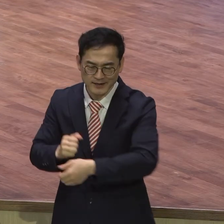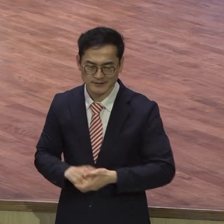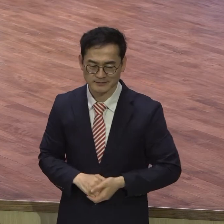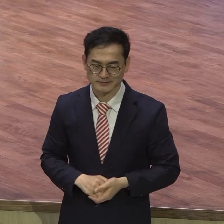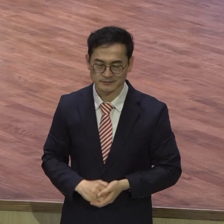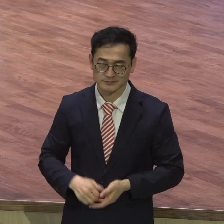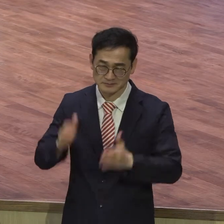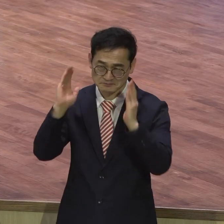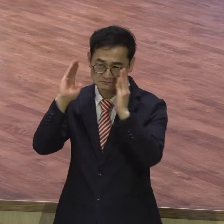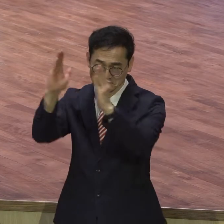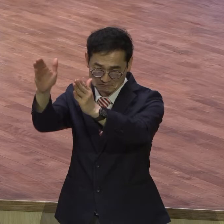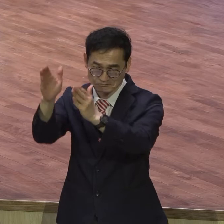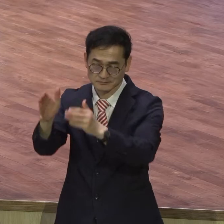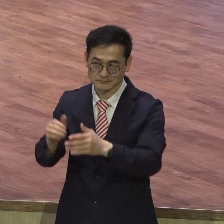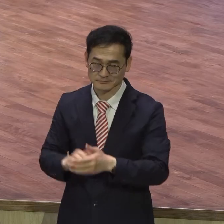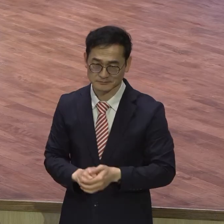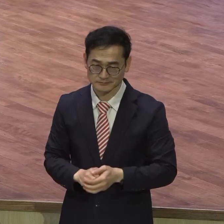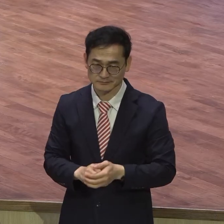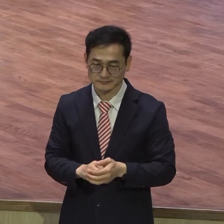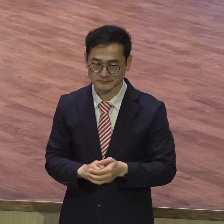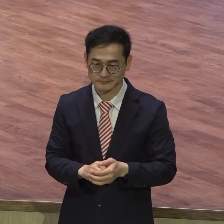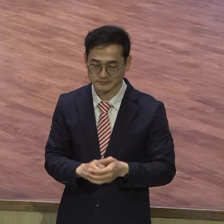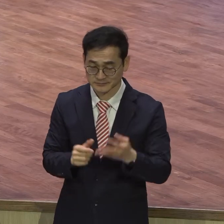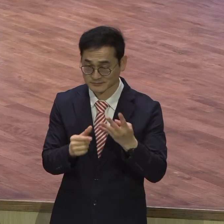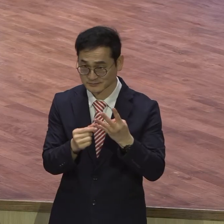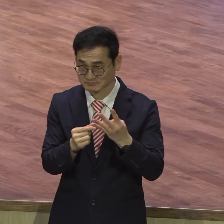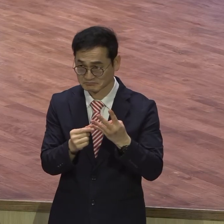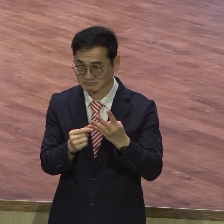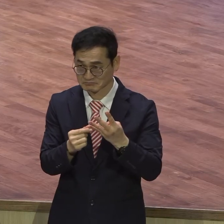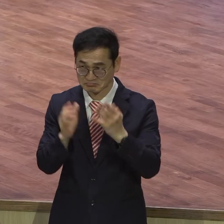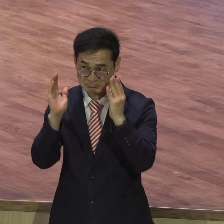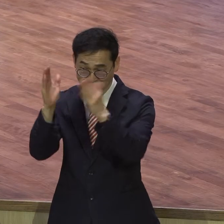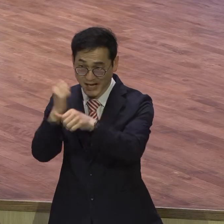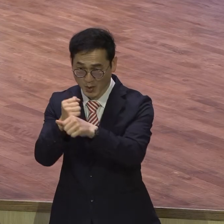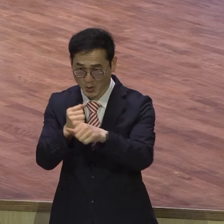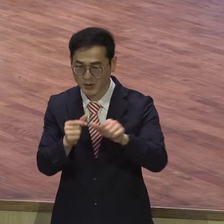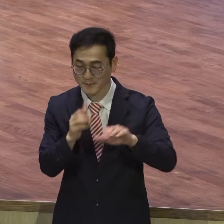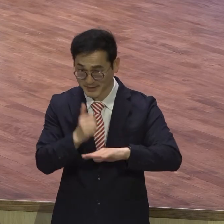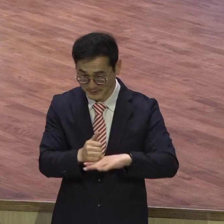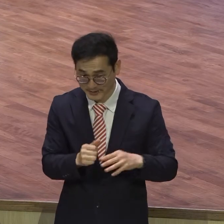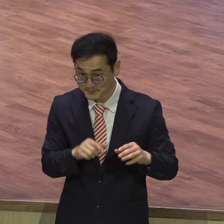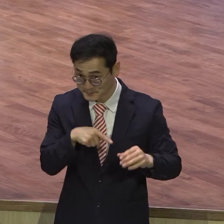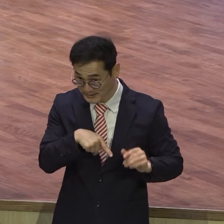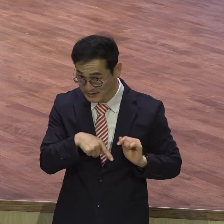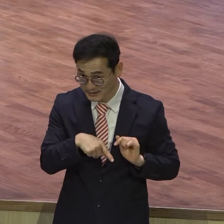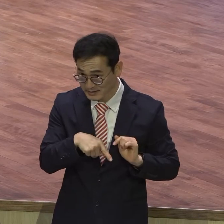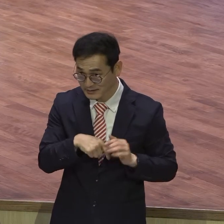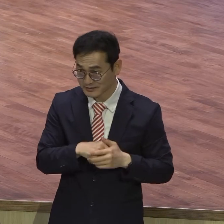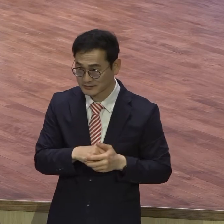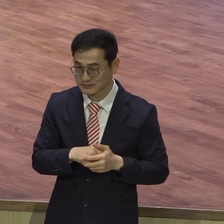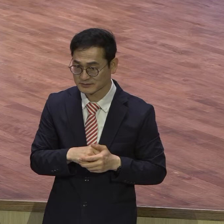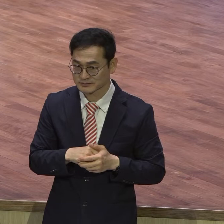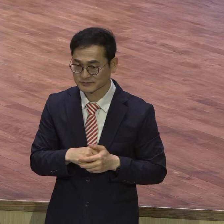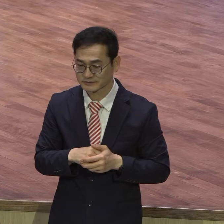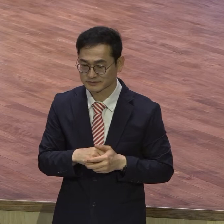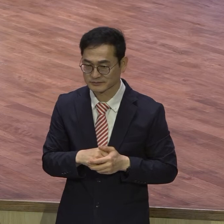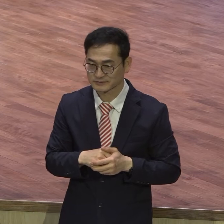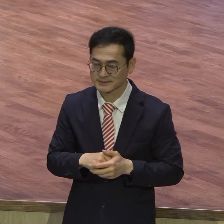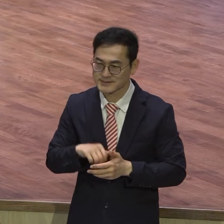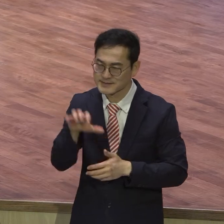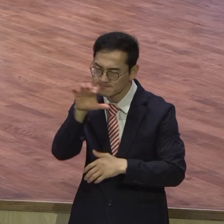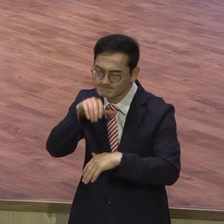방향을 잡고 프랙티스 미리 성취해 나가는 절대 목표를 통해서 치유를 치유가